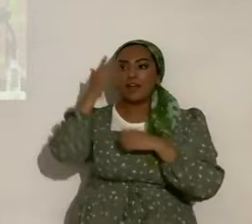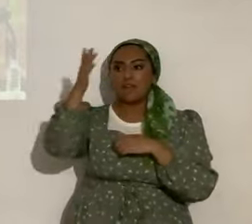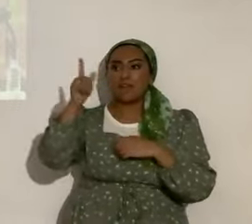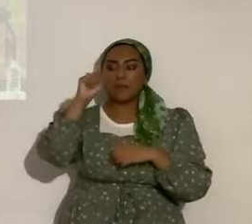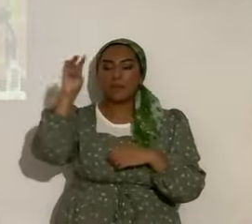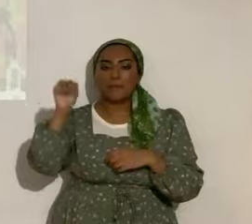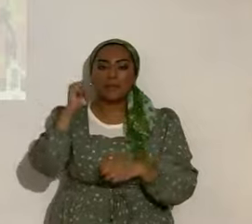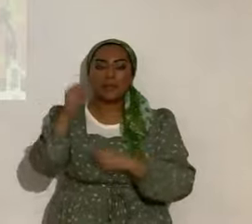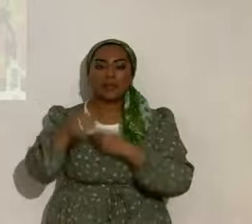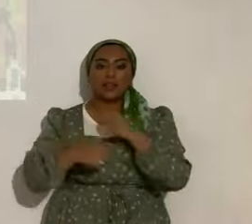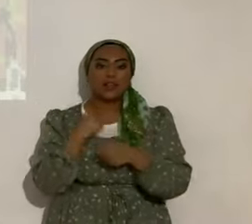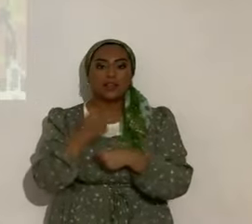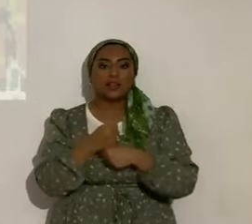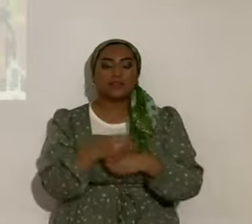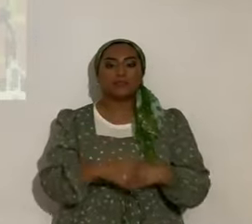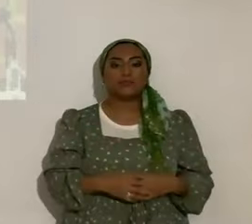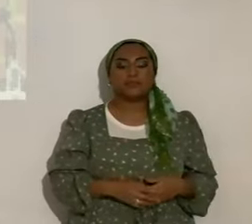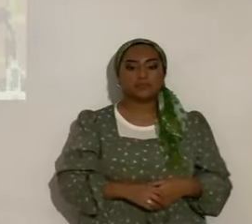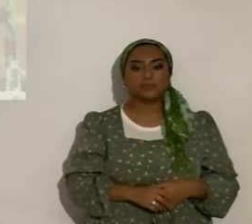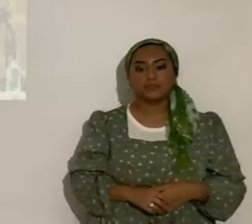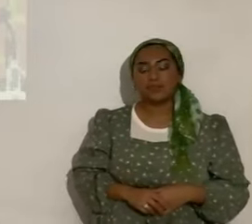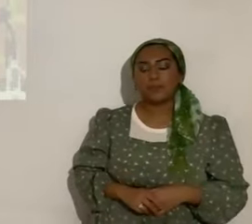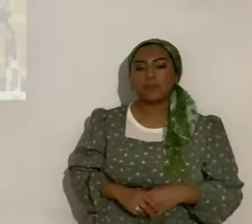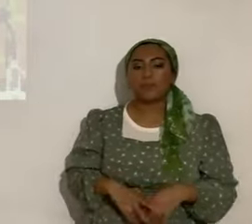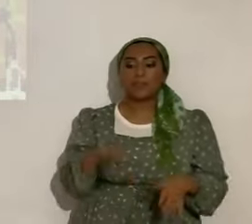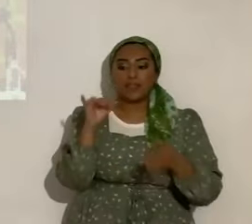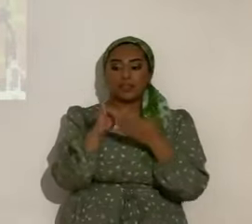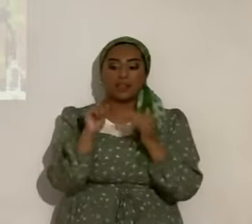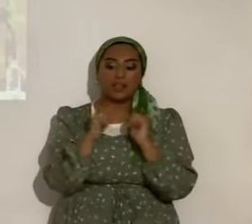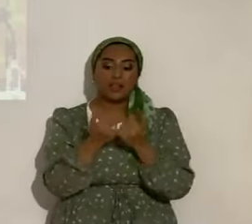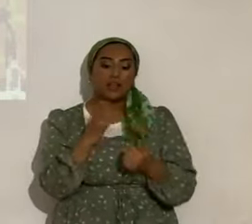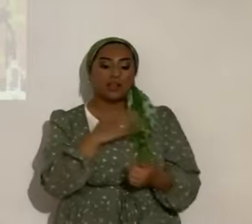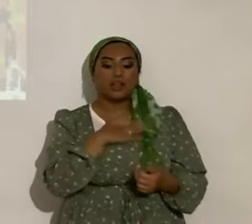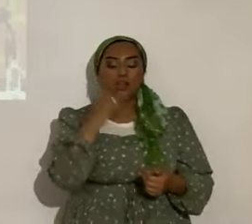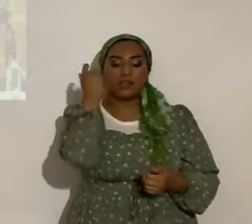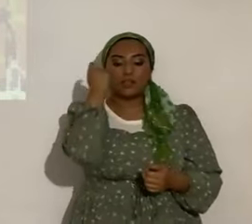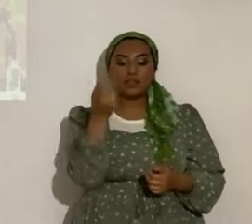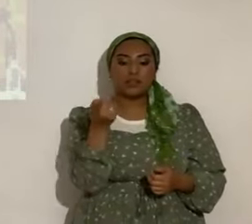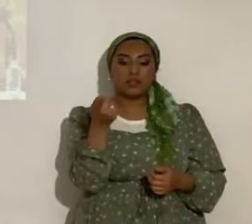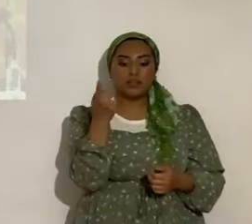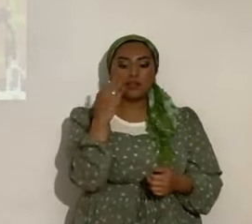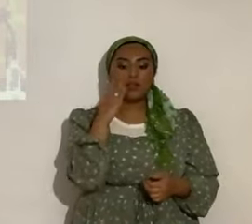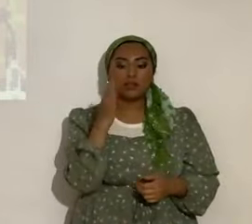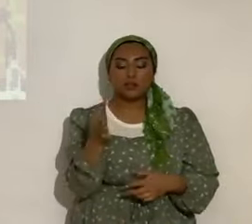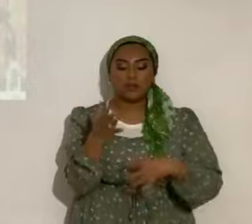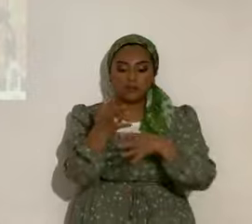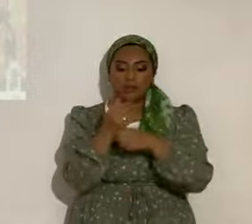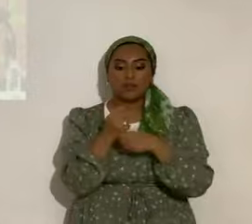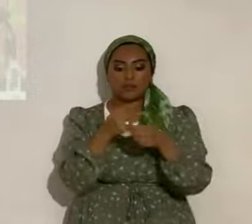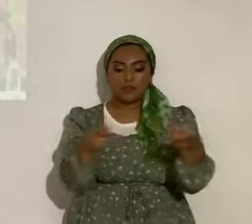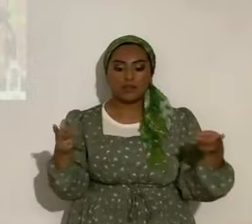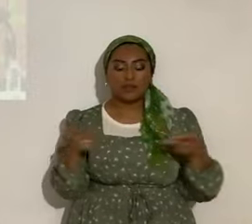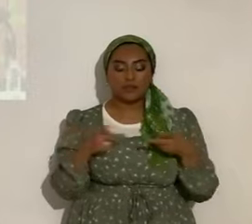milenio. Y entonces ahí comprendí, heredarán la tierra.